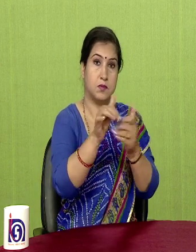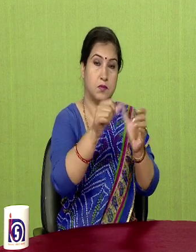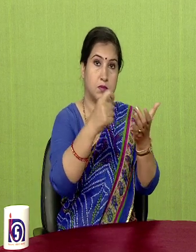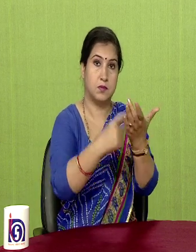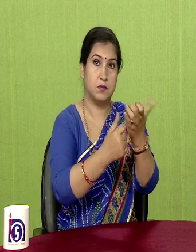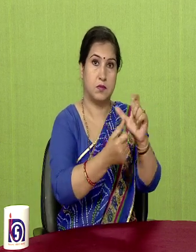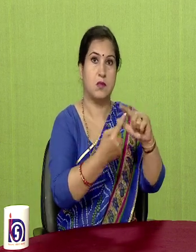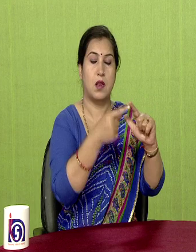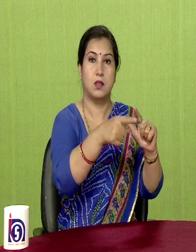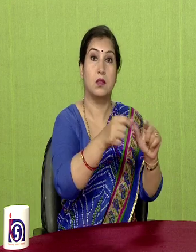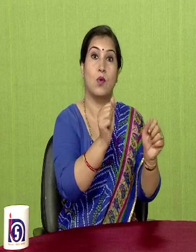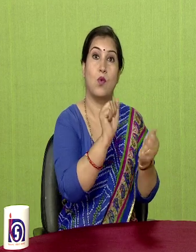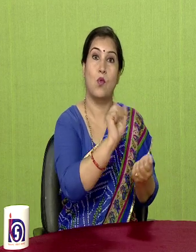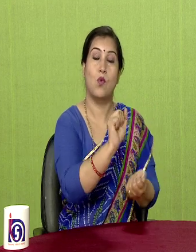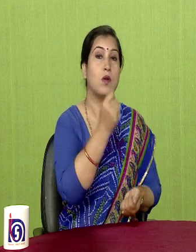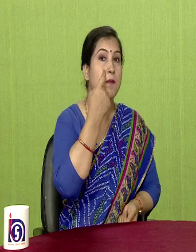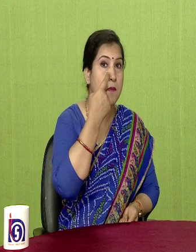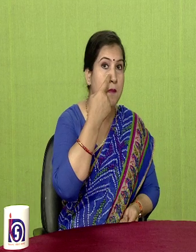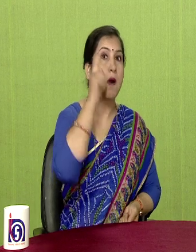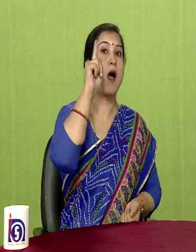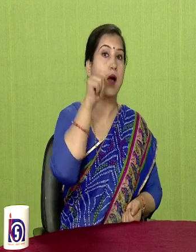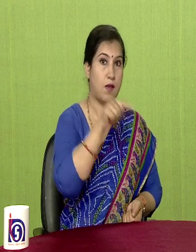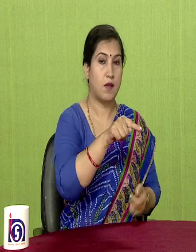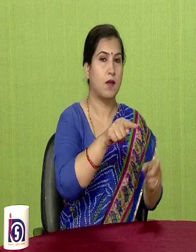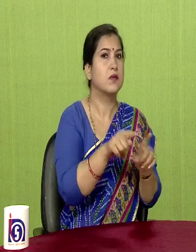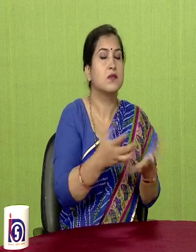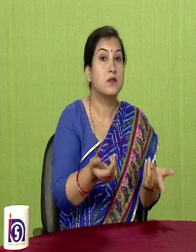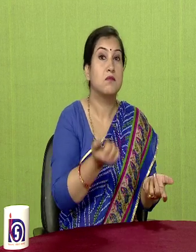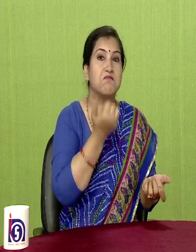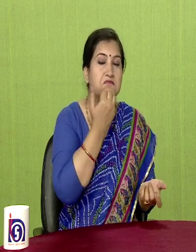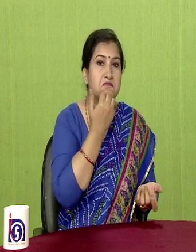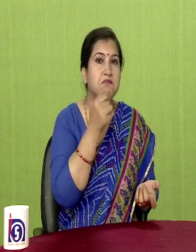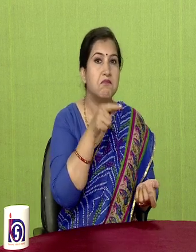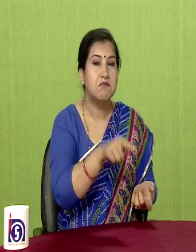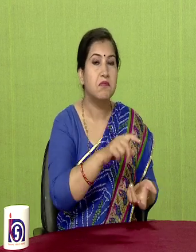उसकी माँ द्वारा जो हुआ है वह अपराध से कम नहीं,